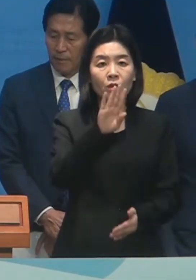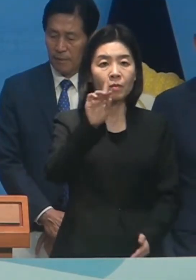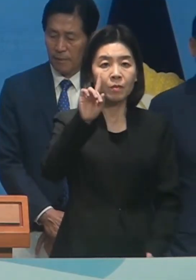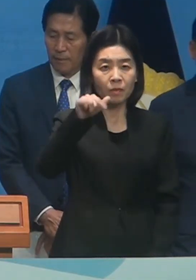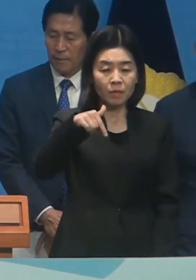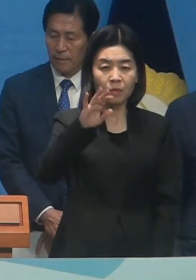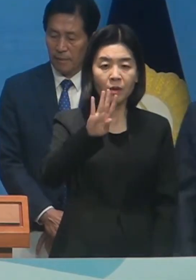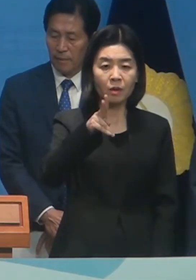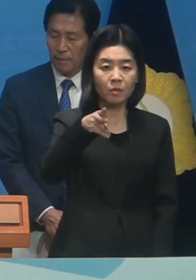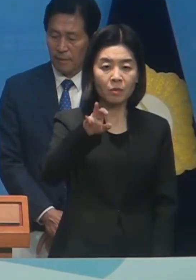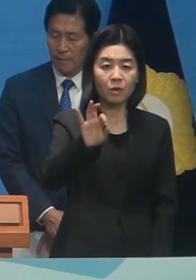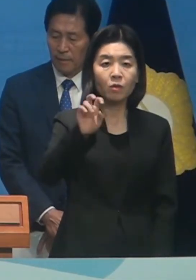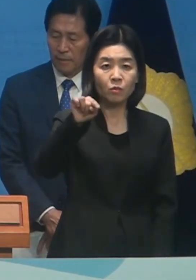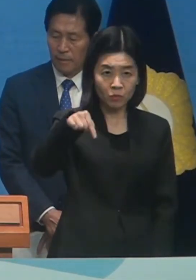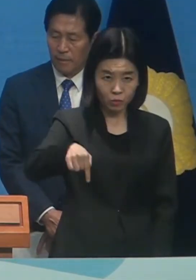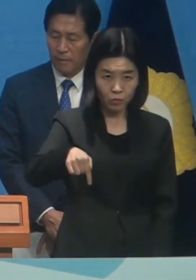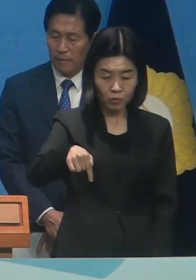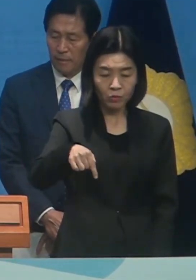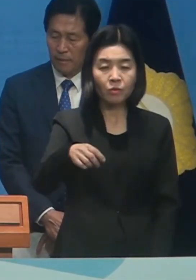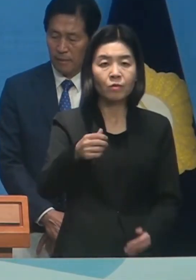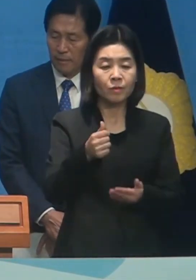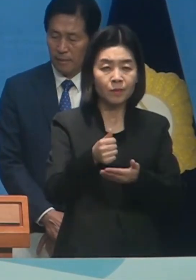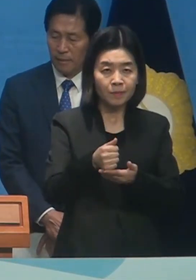박병무 선생님 함께 해주셨습니다.